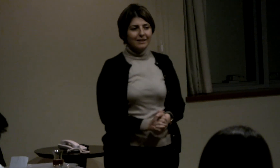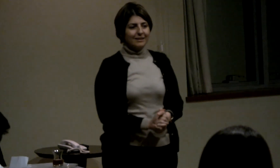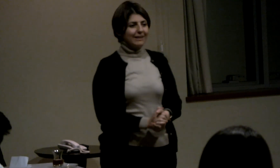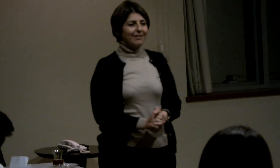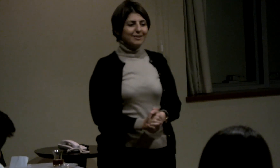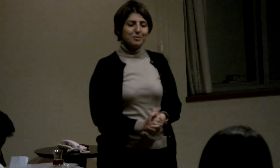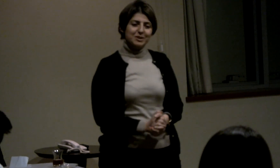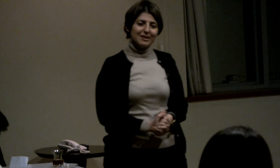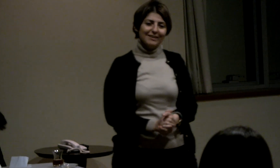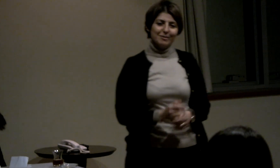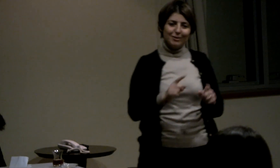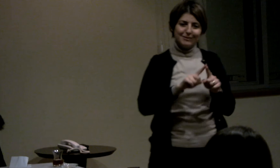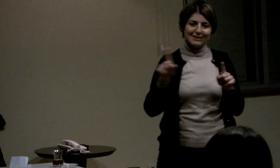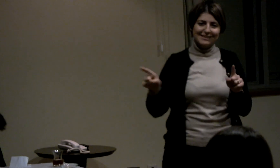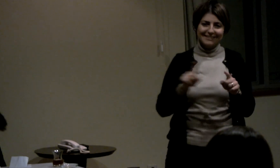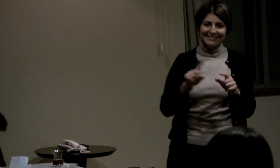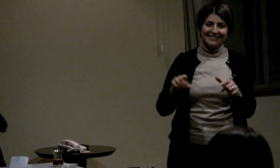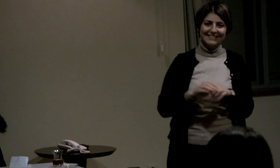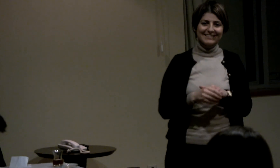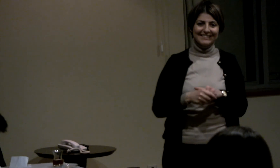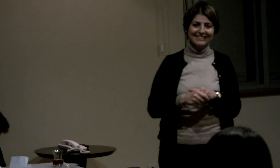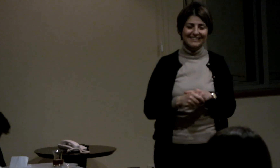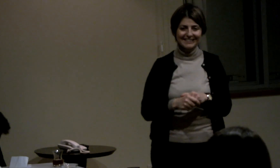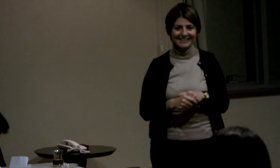Ne vardı başka? Önümüzde.